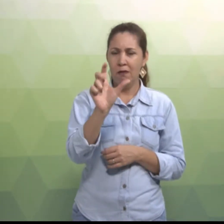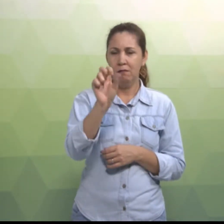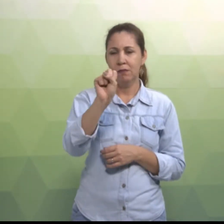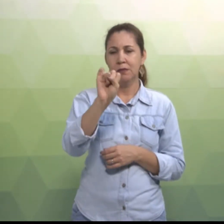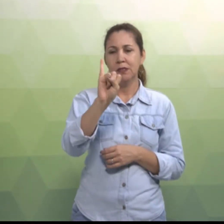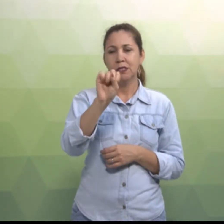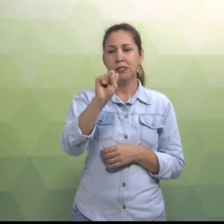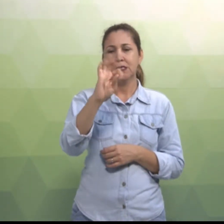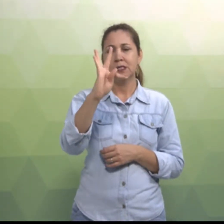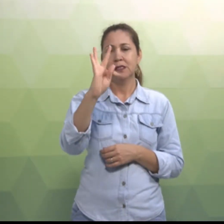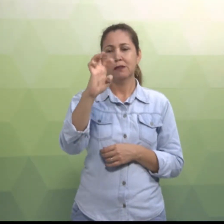o termo